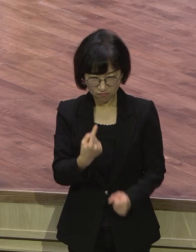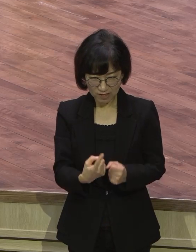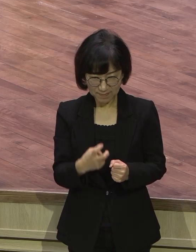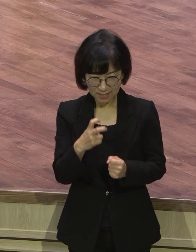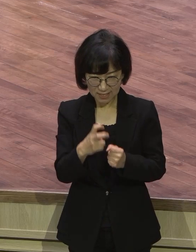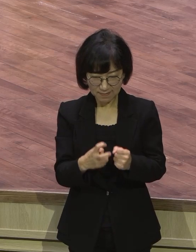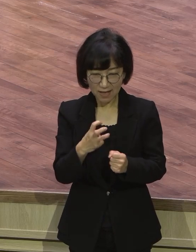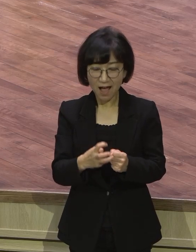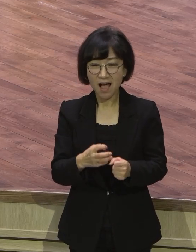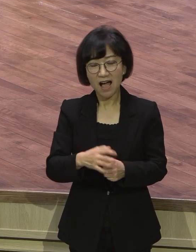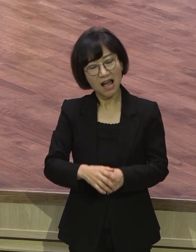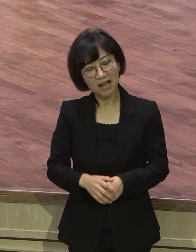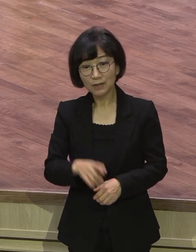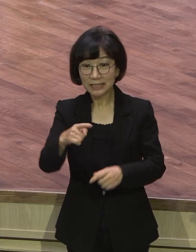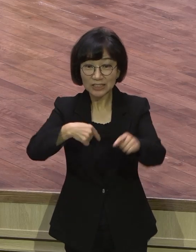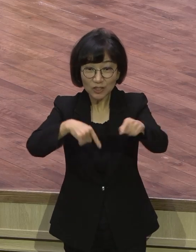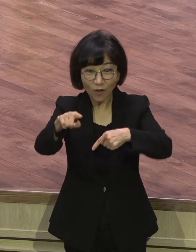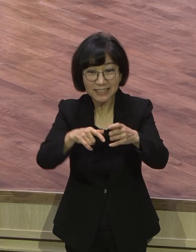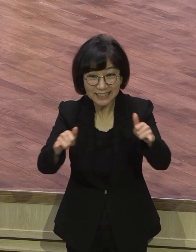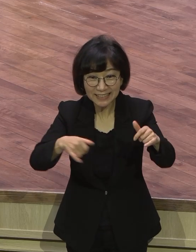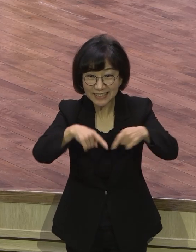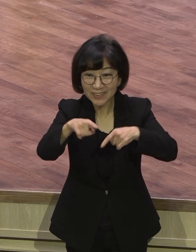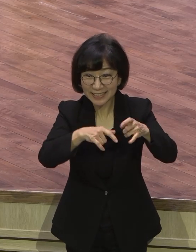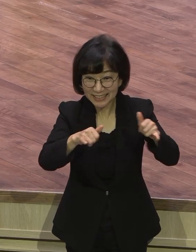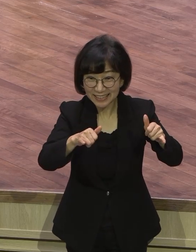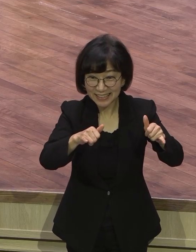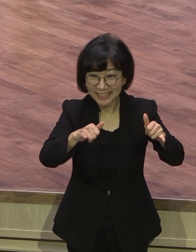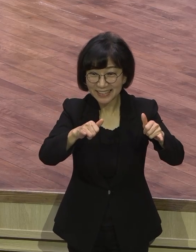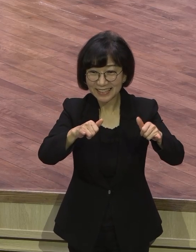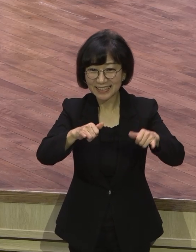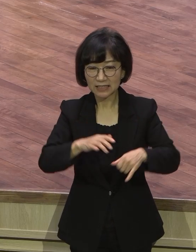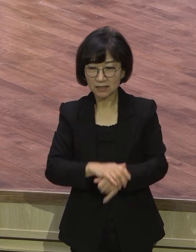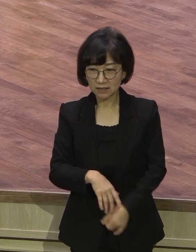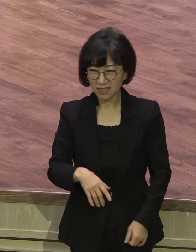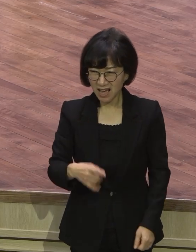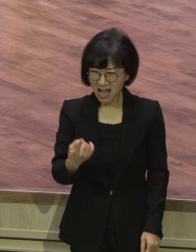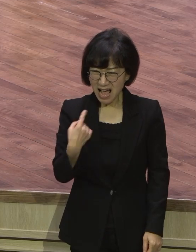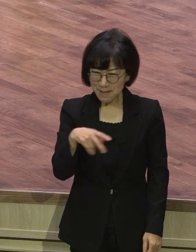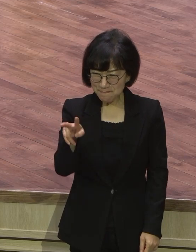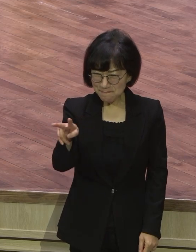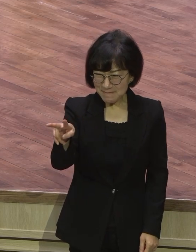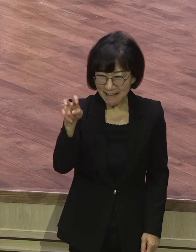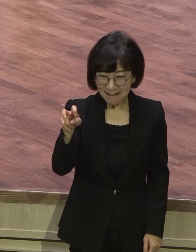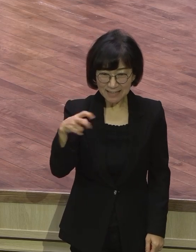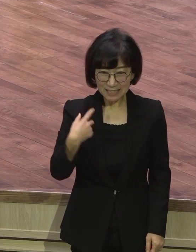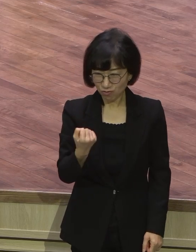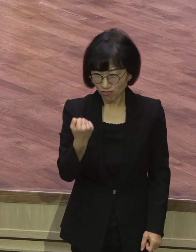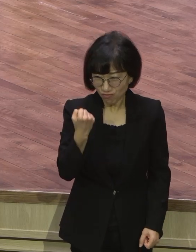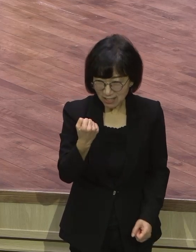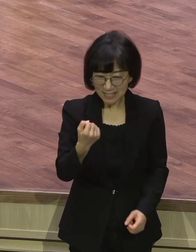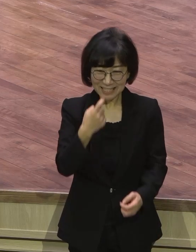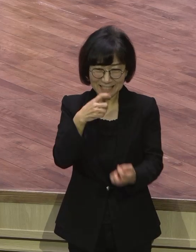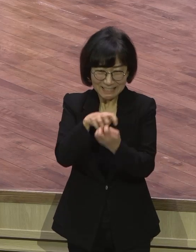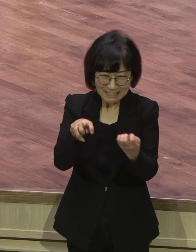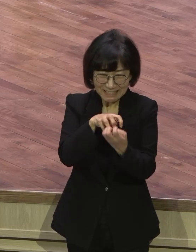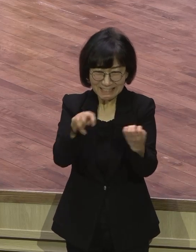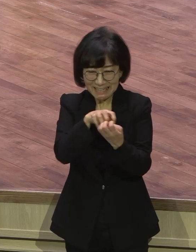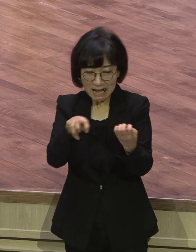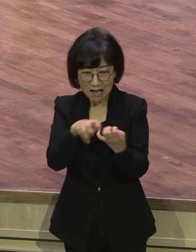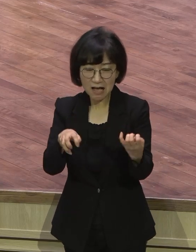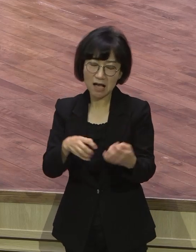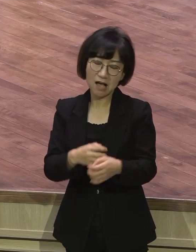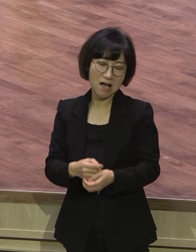그 주정치인들처럼 저 못한 세상 사람들처럼 끝까지 미워하고 끝까지 어색하고 내 꼬라지도 안 볼 거야. 영원히 안